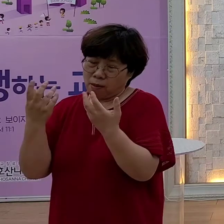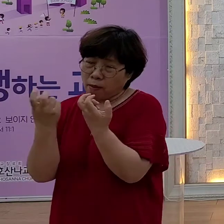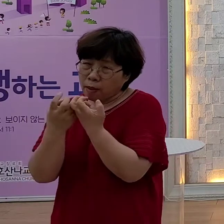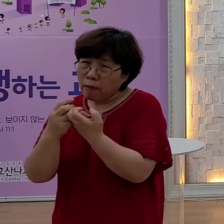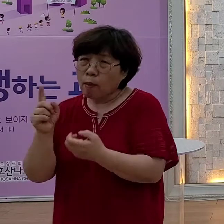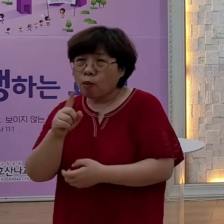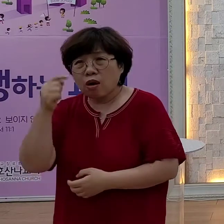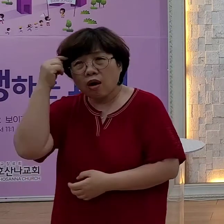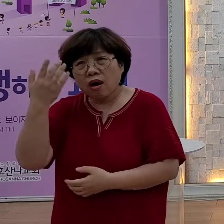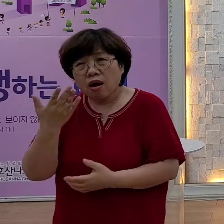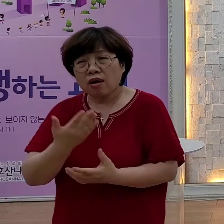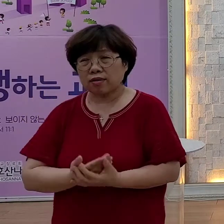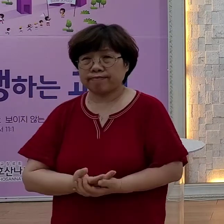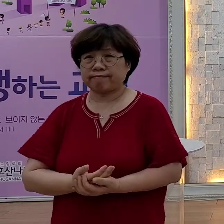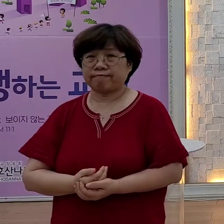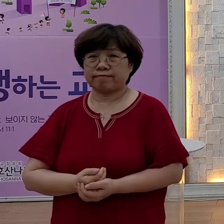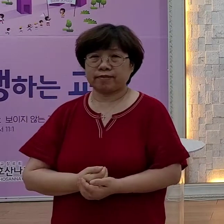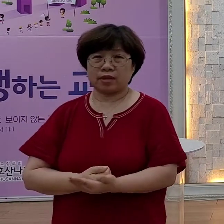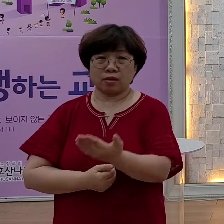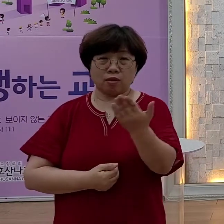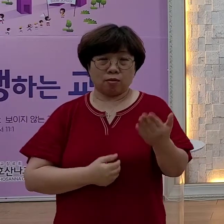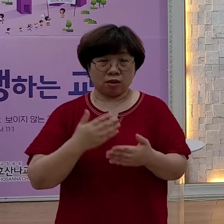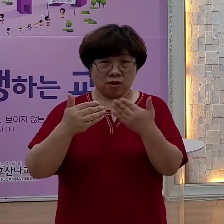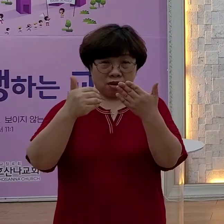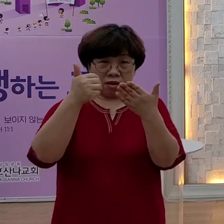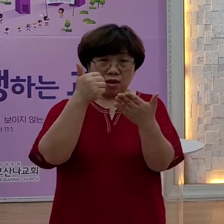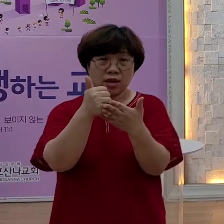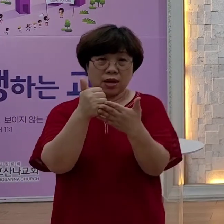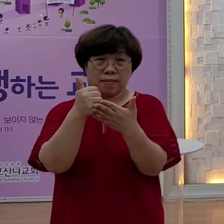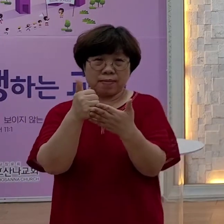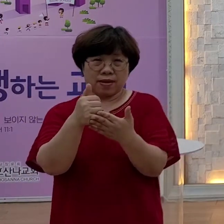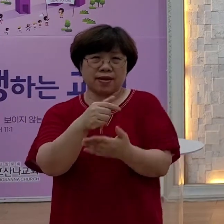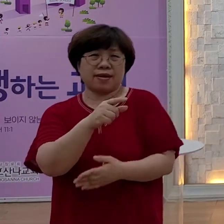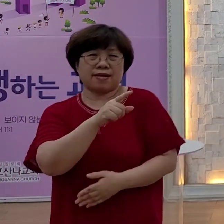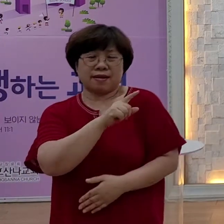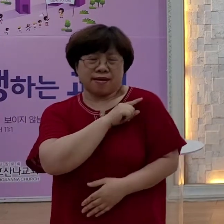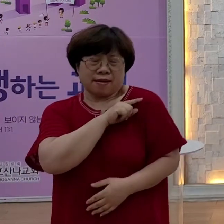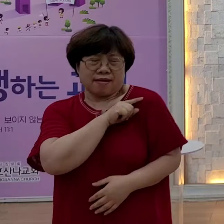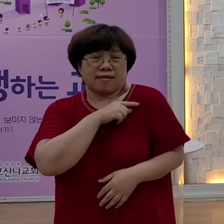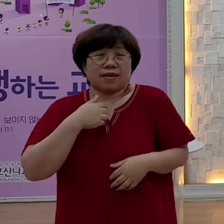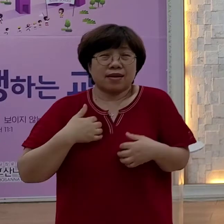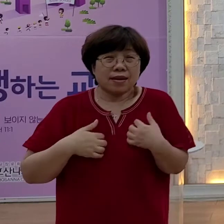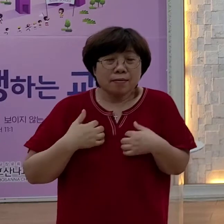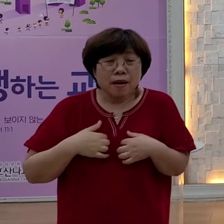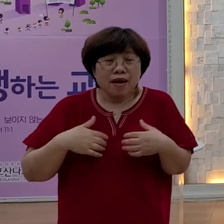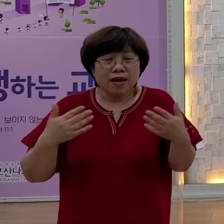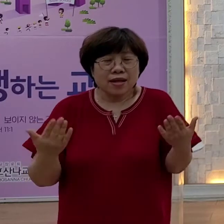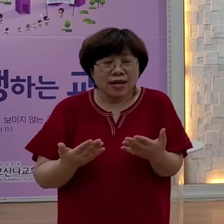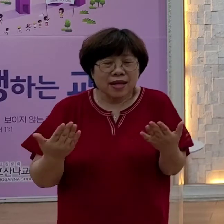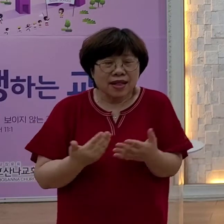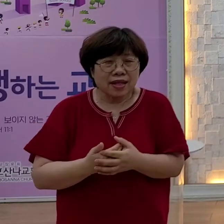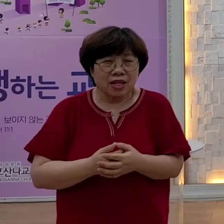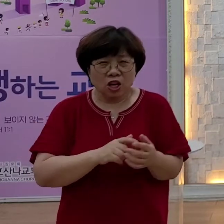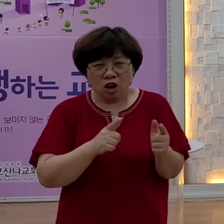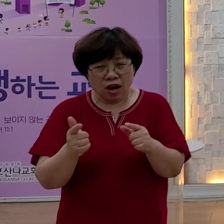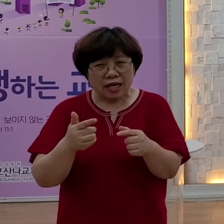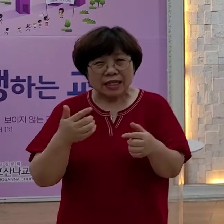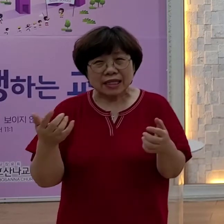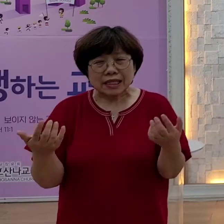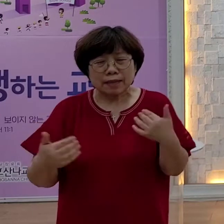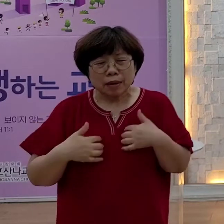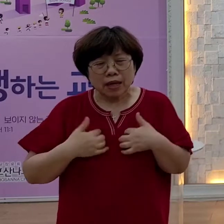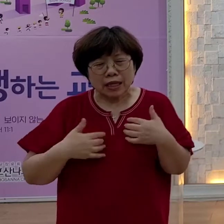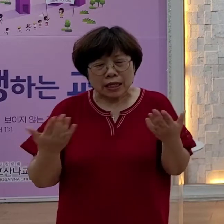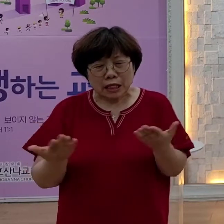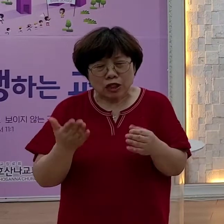있을까요? 여러분, 하나님이 가장 기뻐하시는 것이 물론 여러 가지가 있겠지만 하나님이